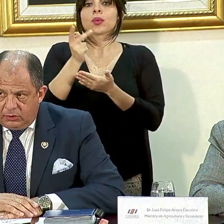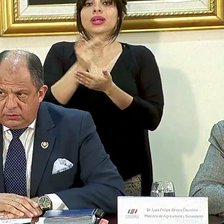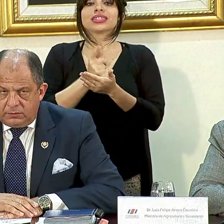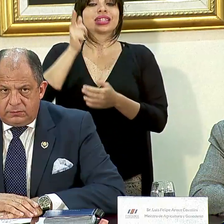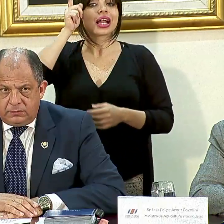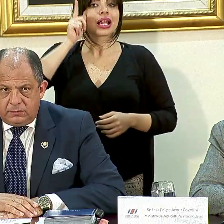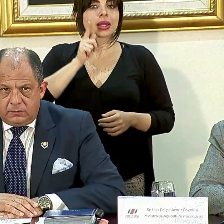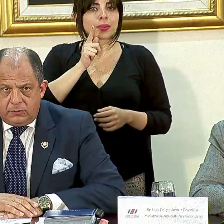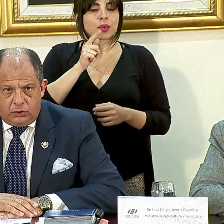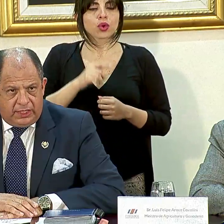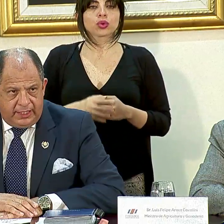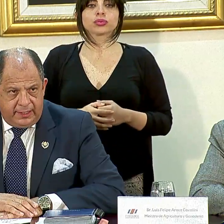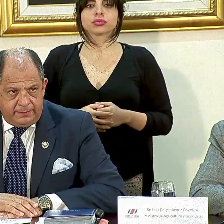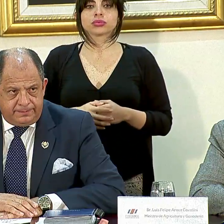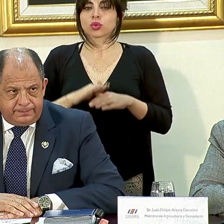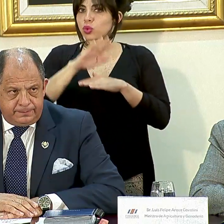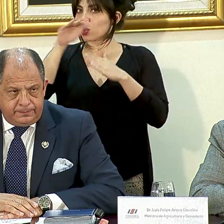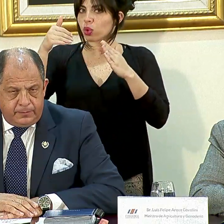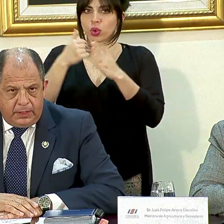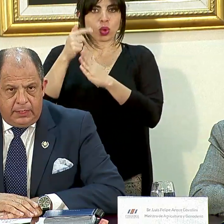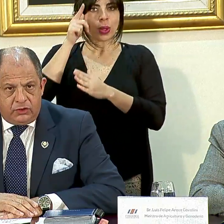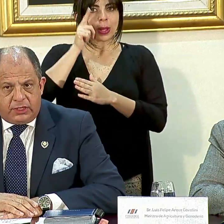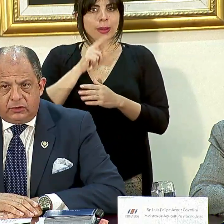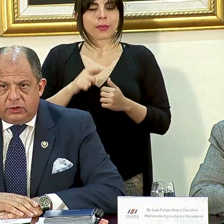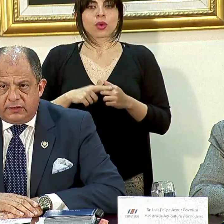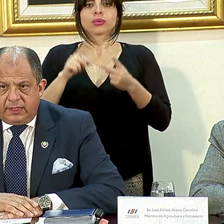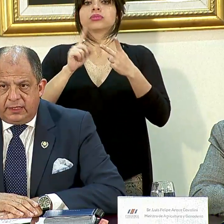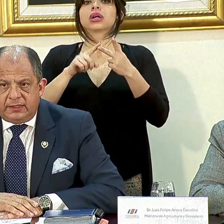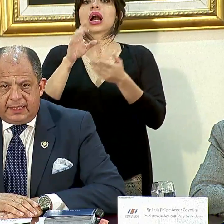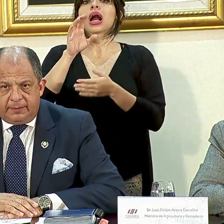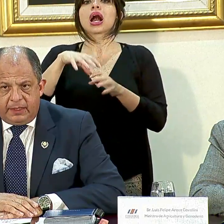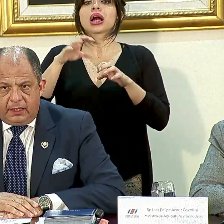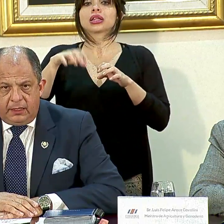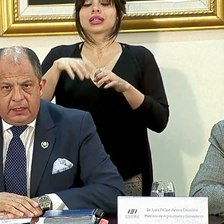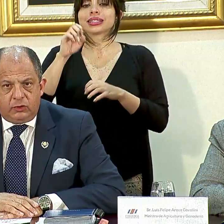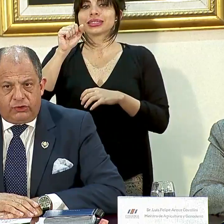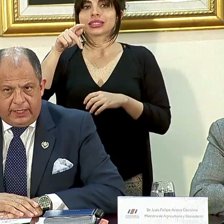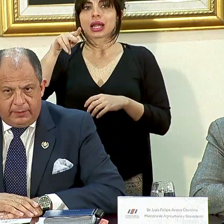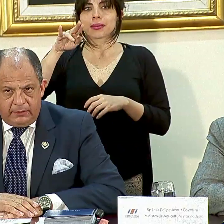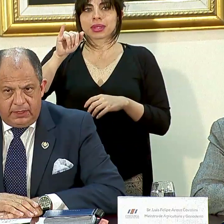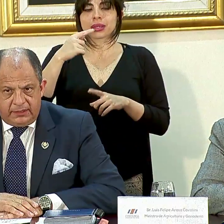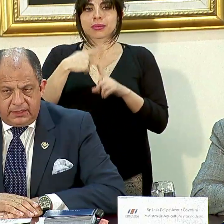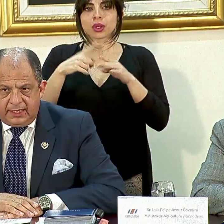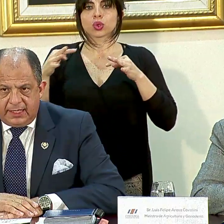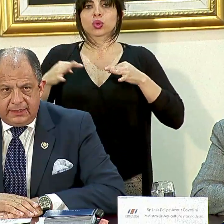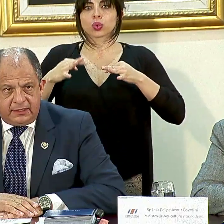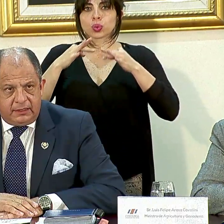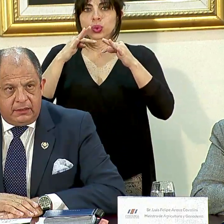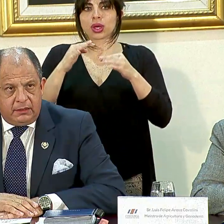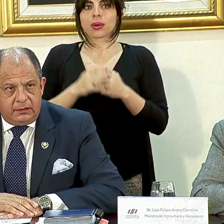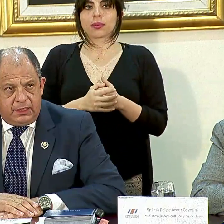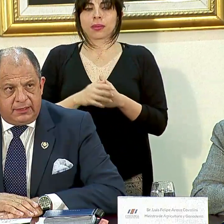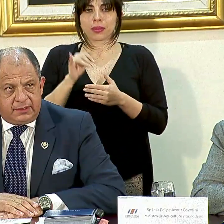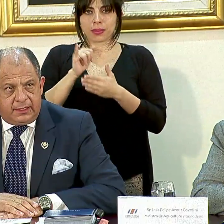de Limón, toda ella, y los cantones de Sarapiquí y Turrialba. Ese es el